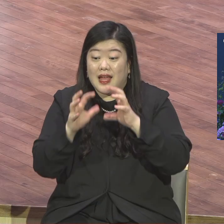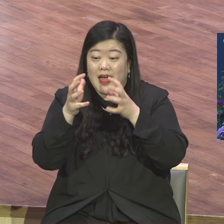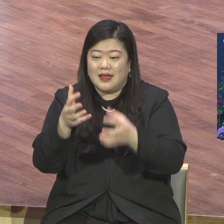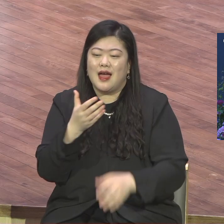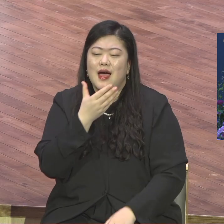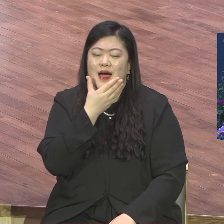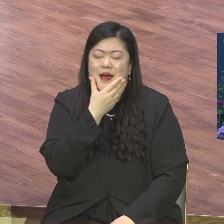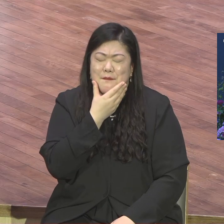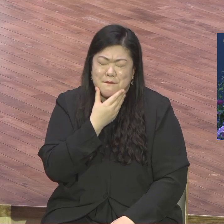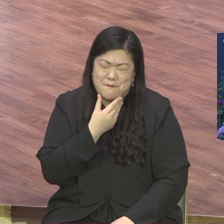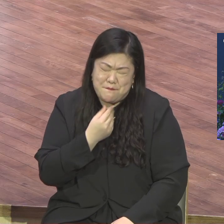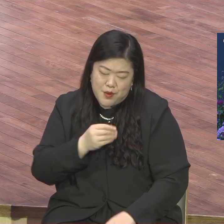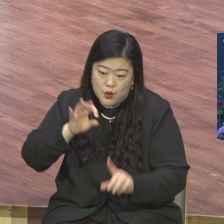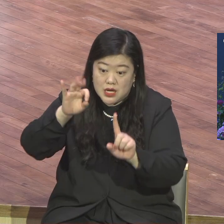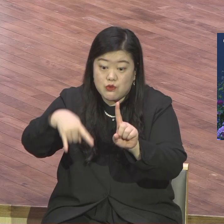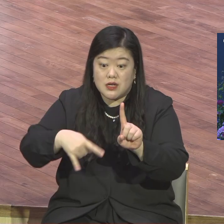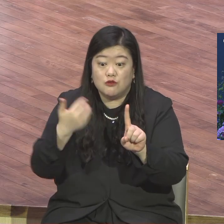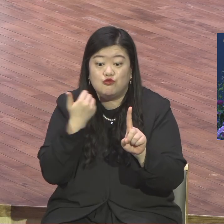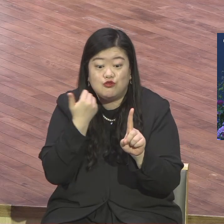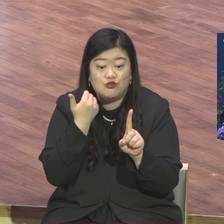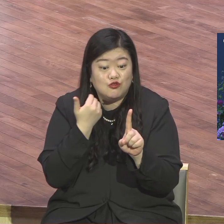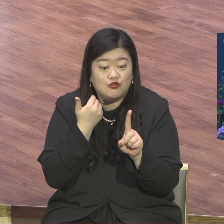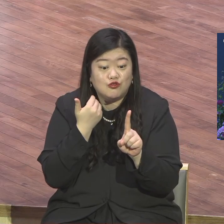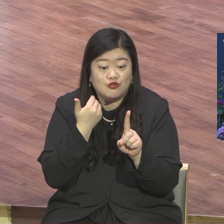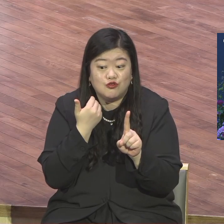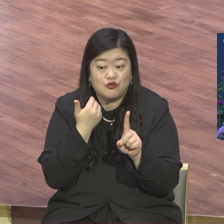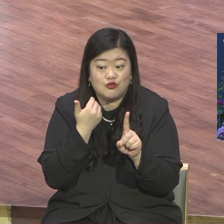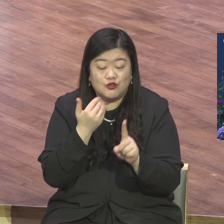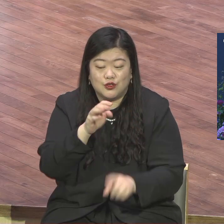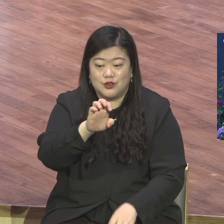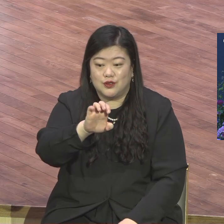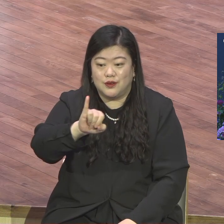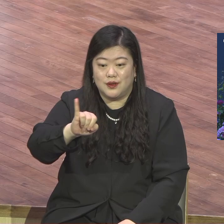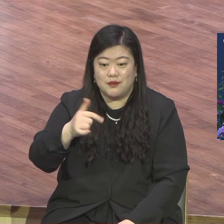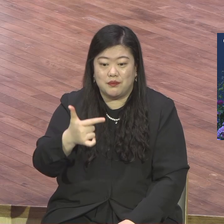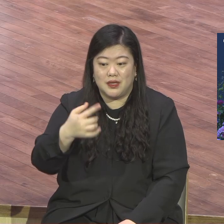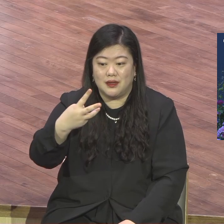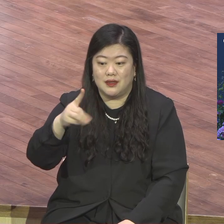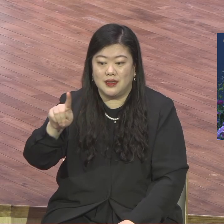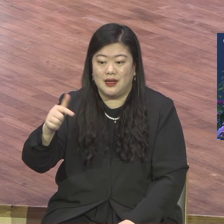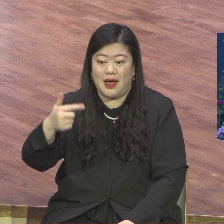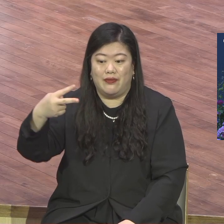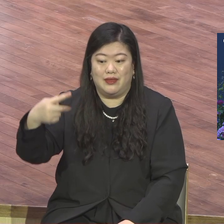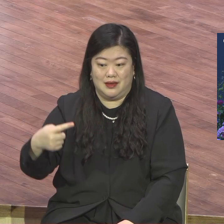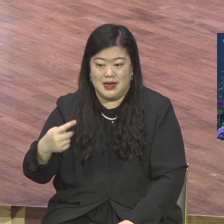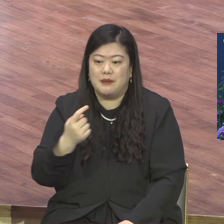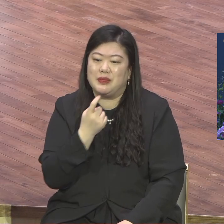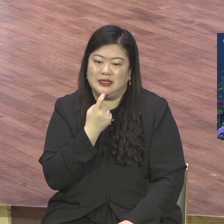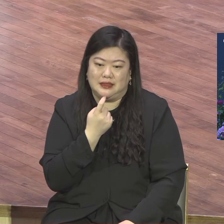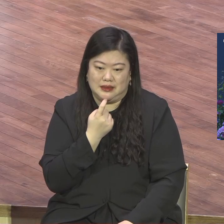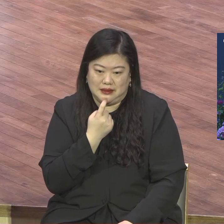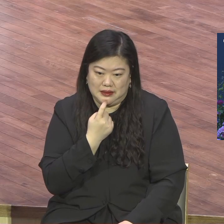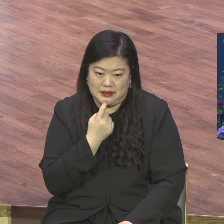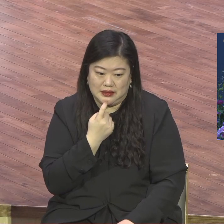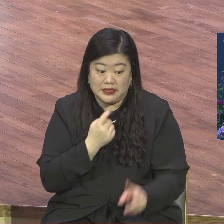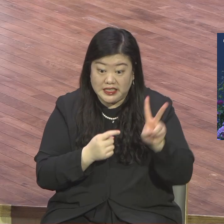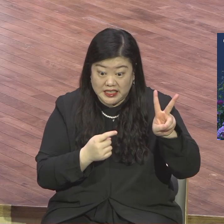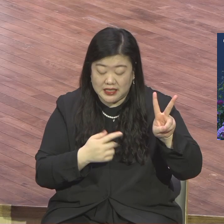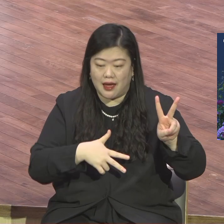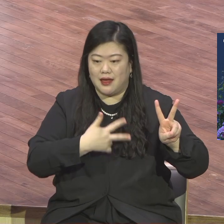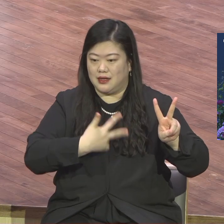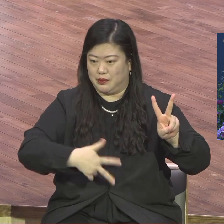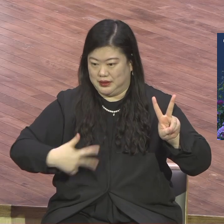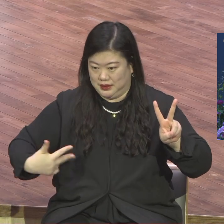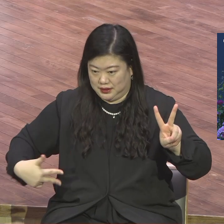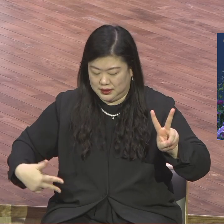세계 행복도 1위가 어디냐? 유럽의 핀란드입니다. 2위는 덴마크, 3위는 아이슬란드.